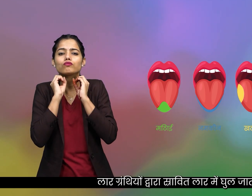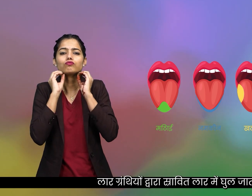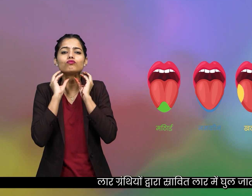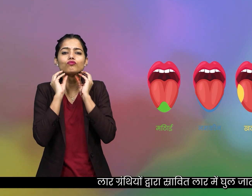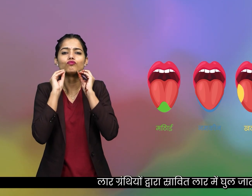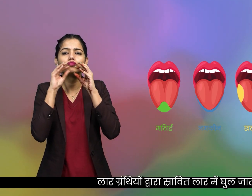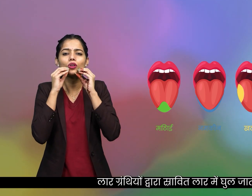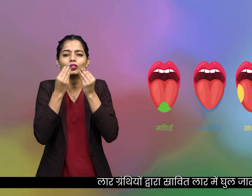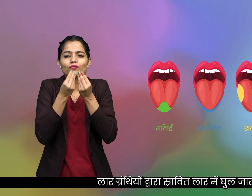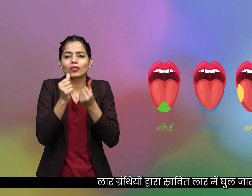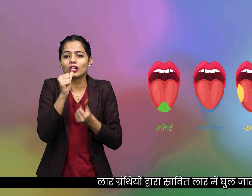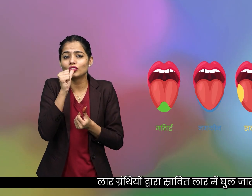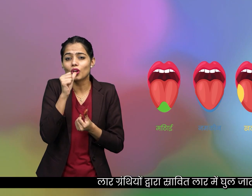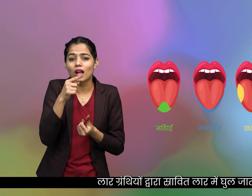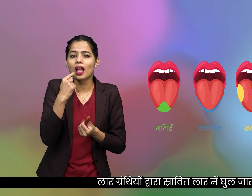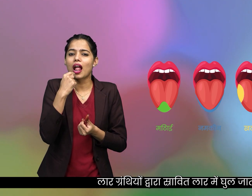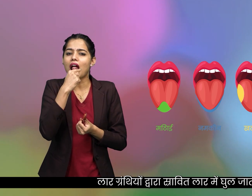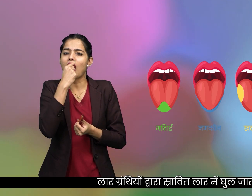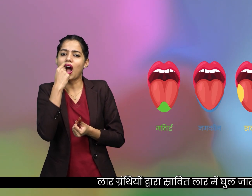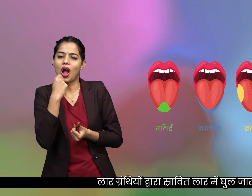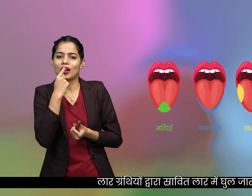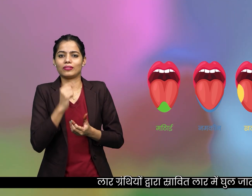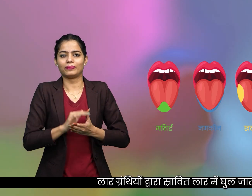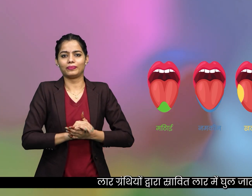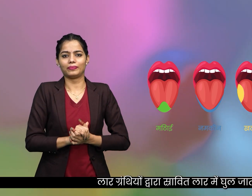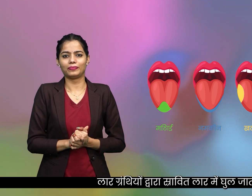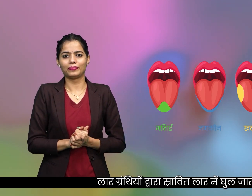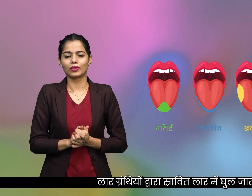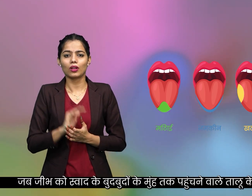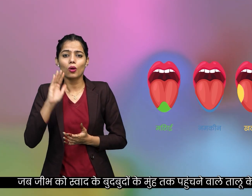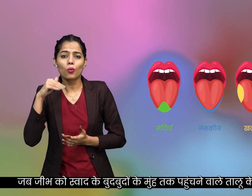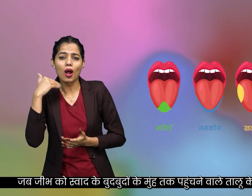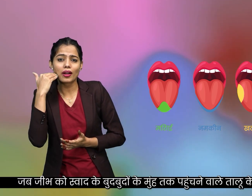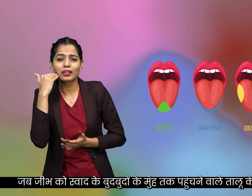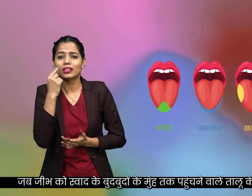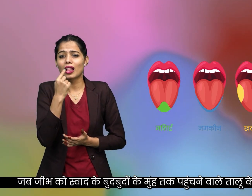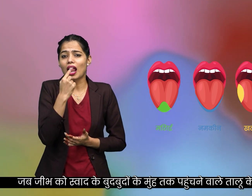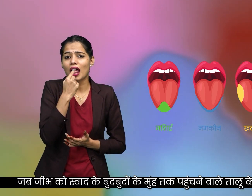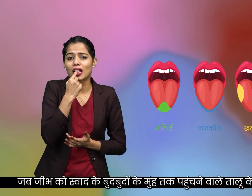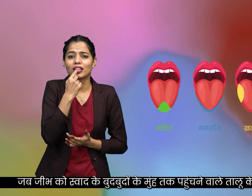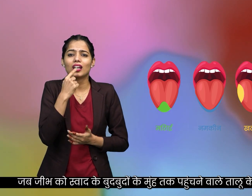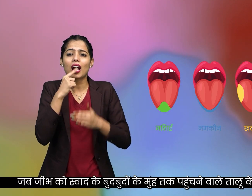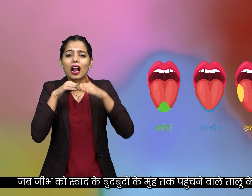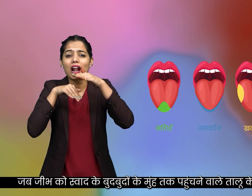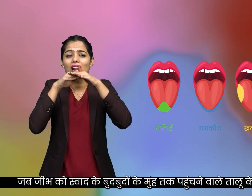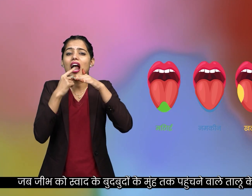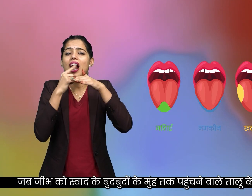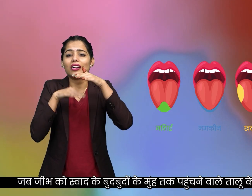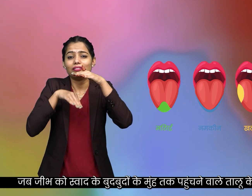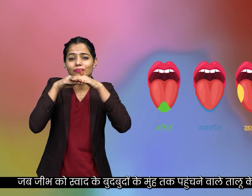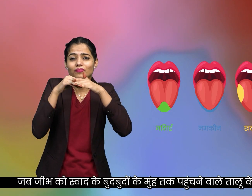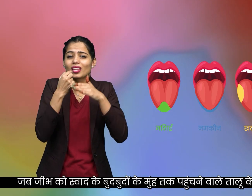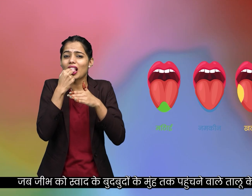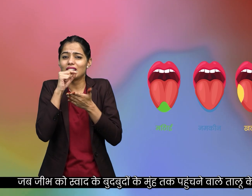लार ग्रंथियों द्वारा स्रावित लार में घुल जाता है। जब जीभ को स्वाद के बुडबुडों के